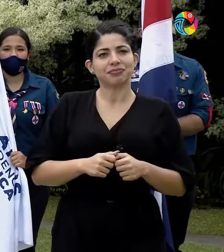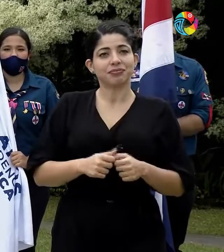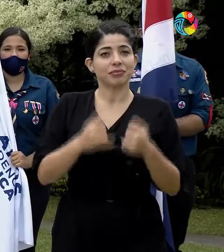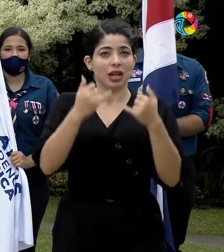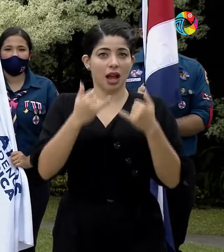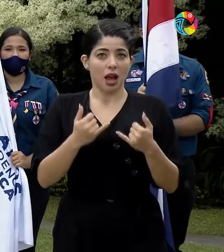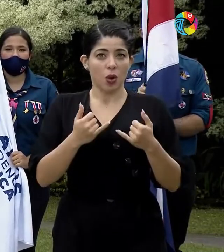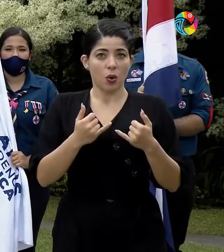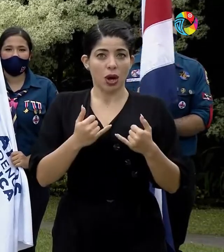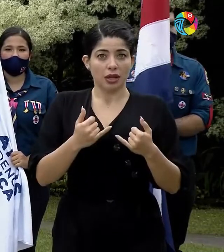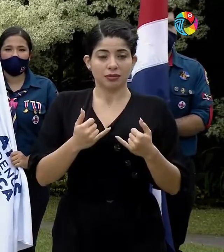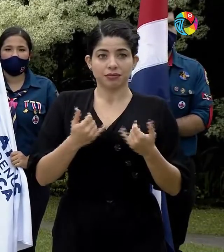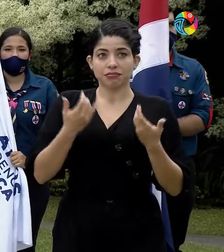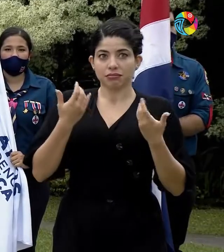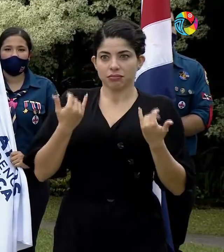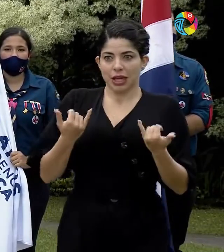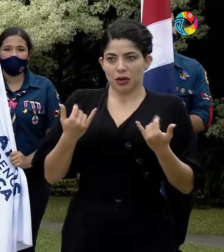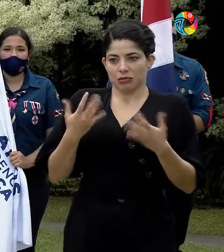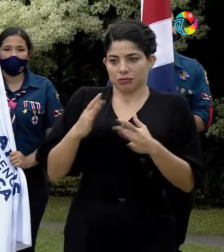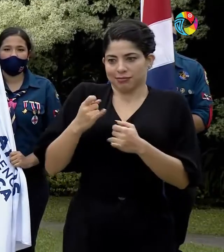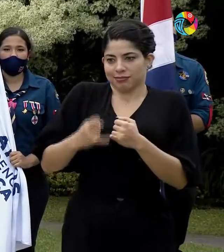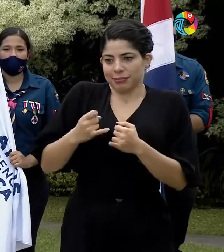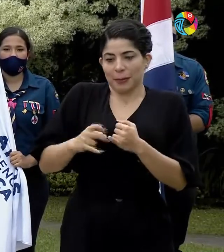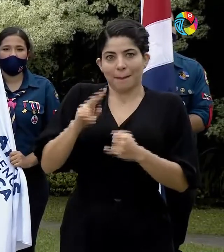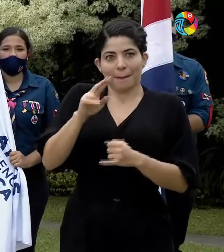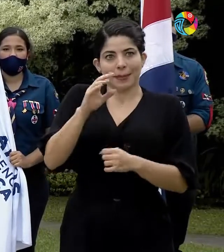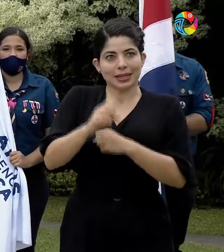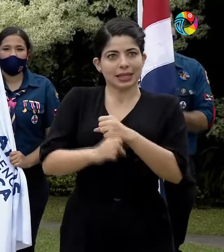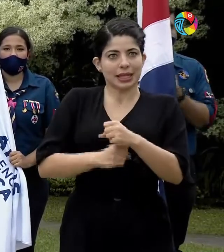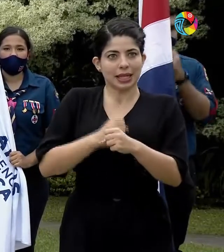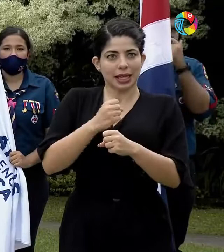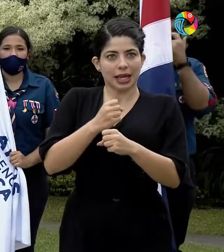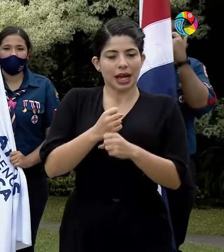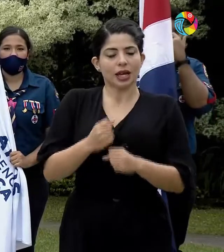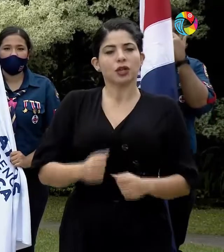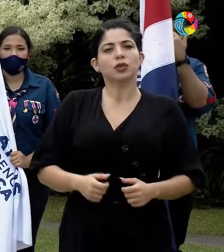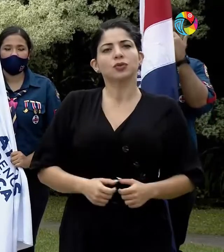Ahora que estamos cerrando el bicentenario